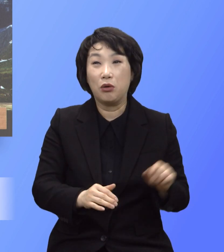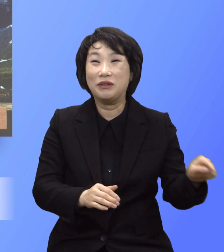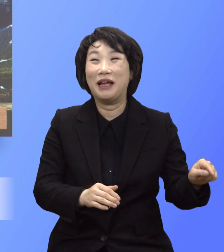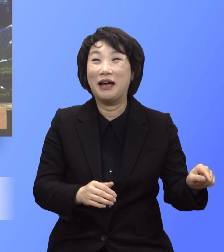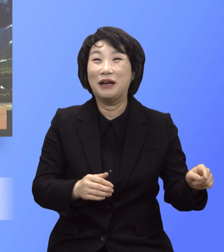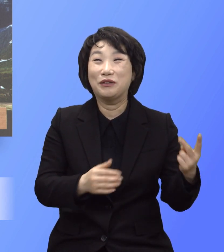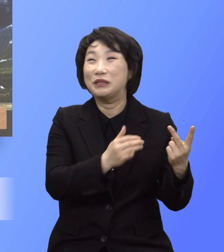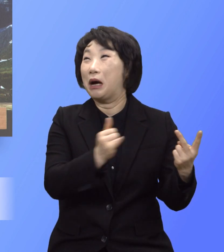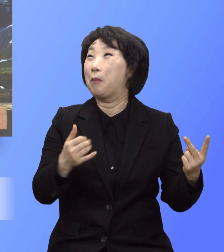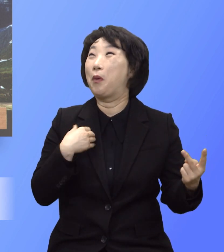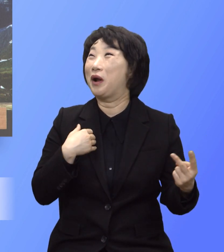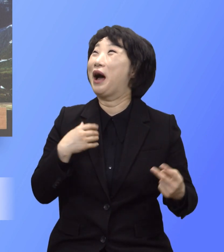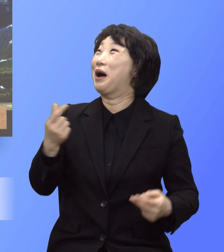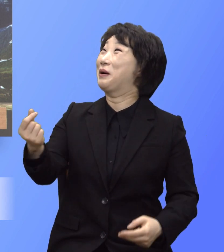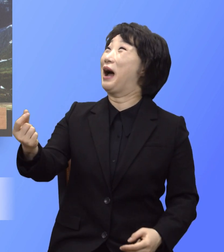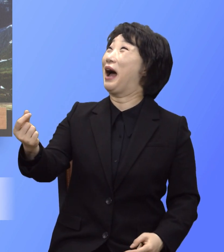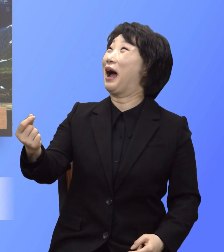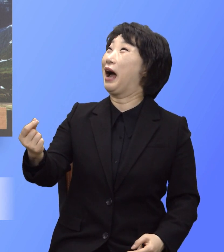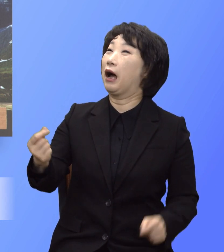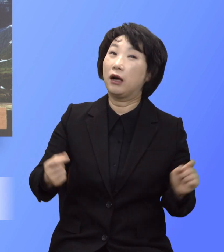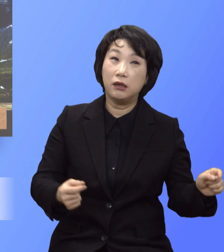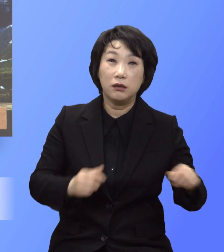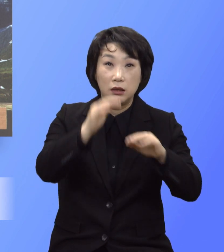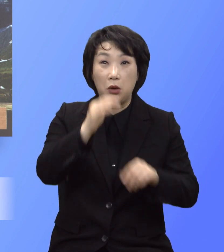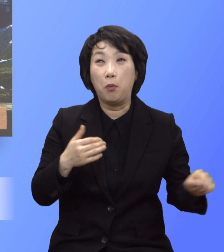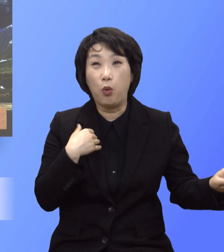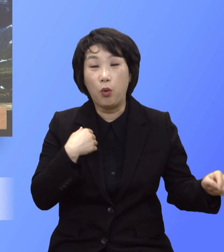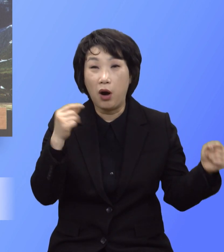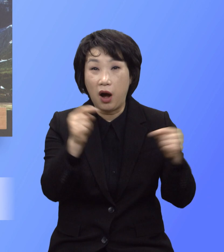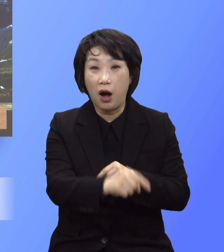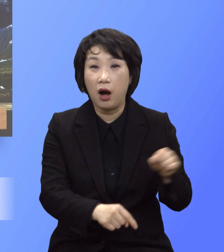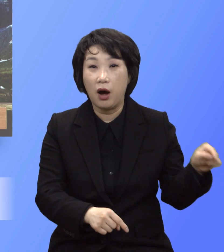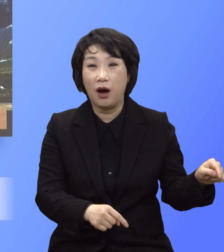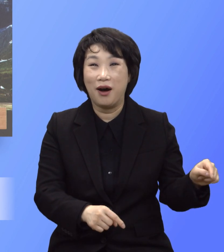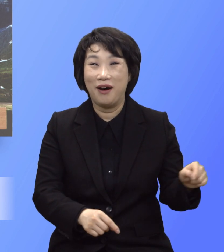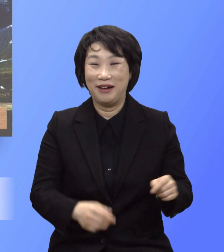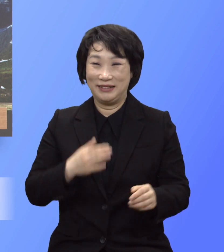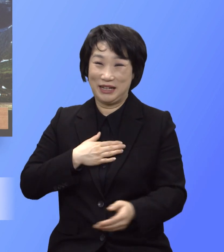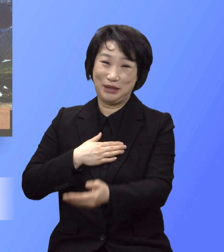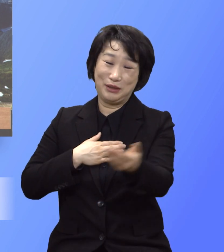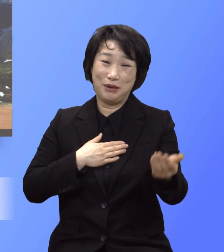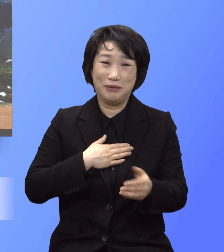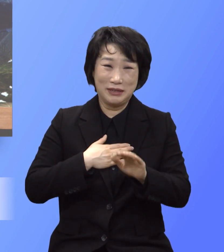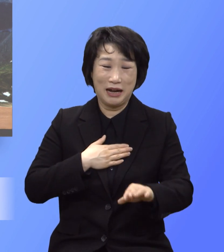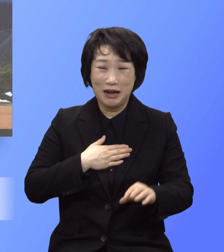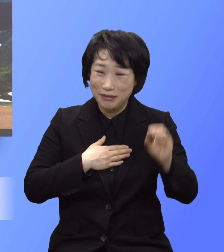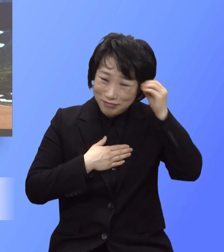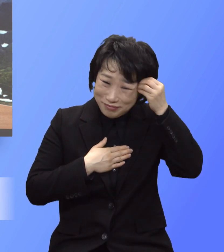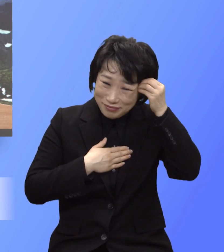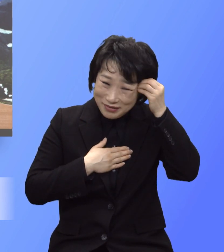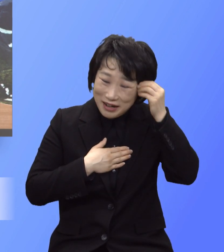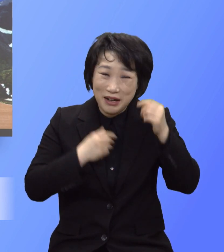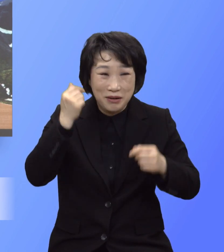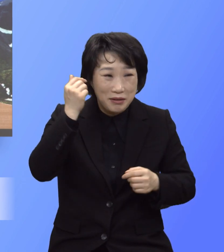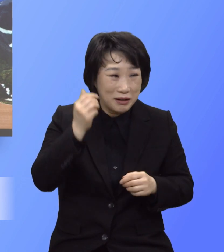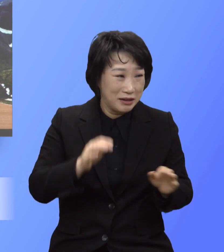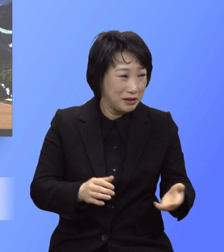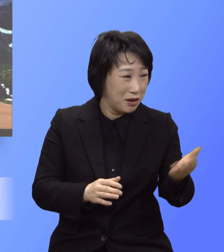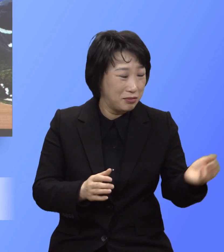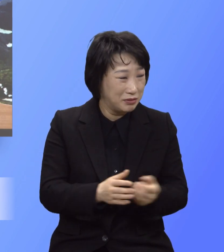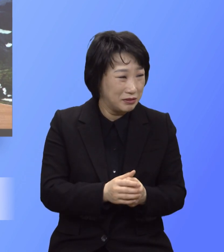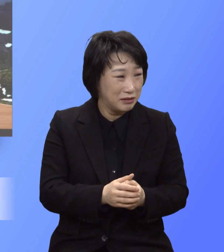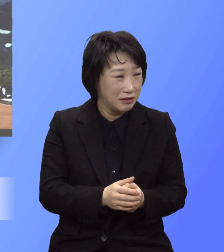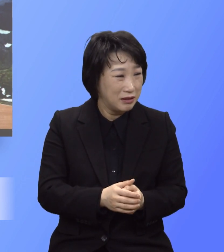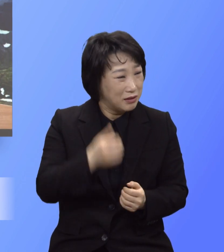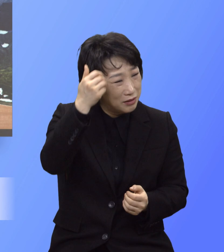제자들이 예 그러하이다 그래서 무슨 말인가 몰라서 나와 여러분들은 엉뚱한 질문에 엉뚱한 대답 얻지